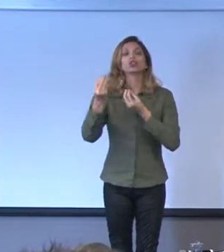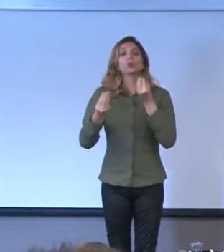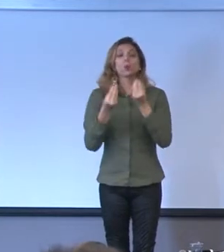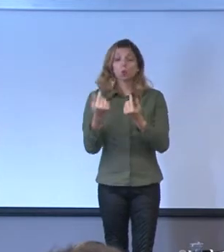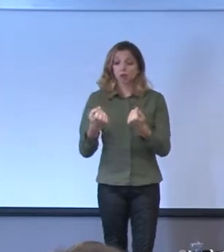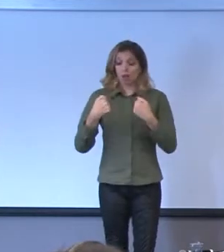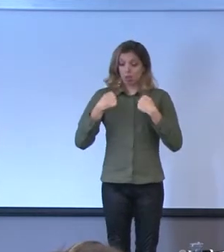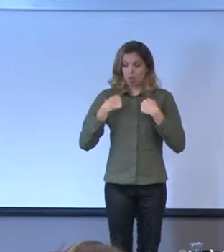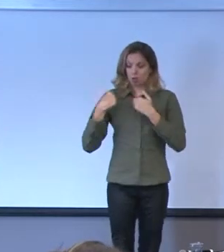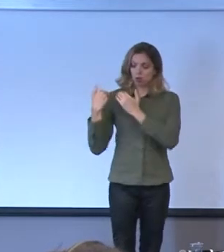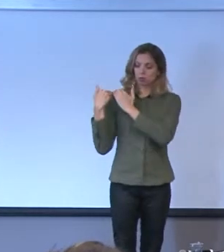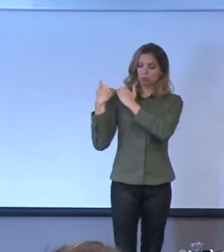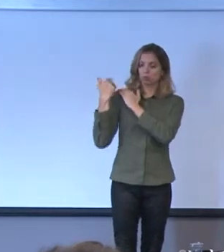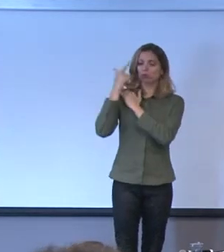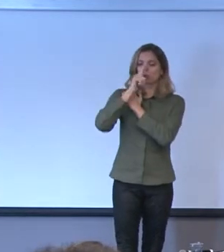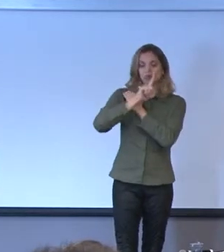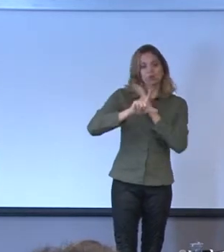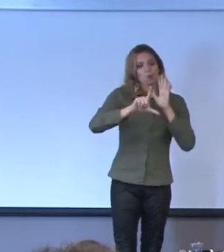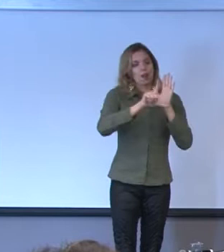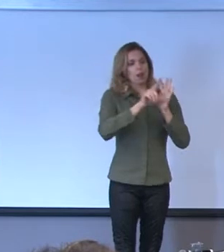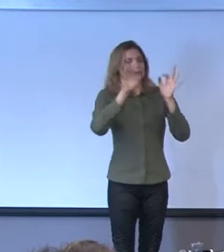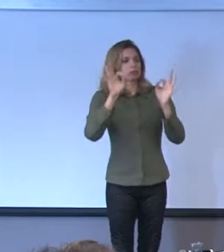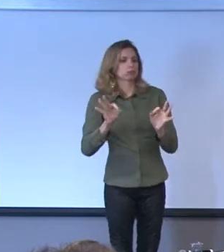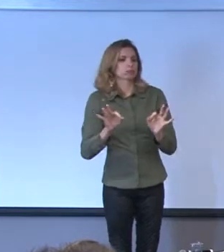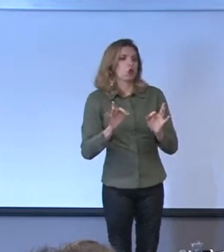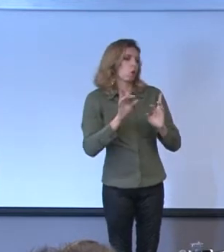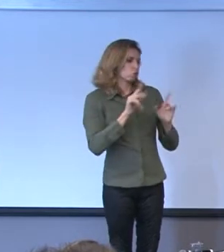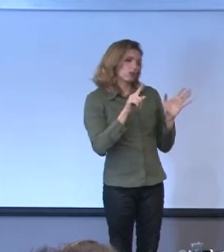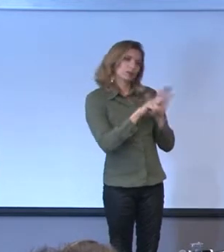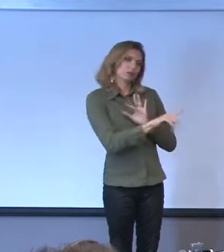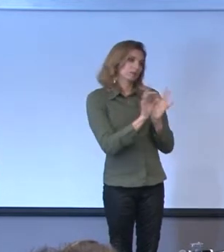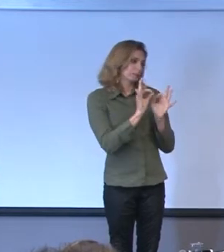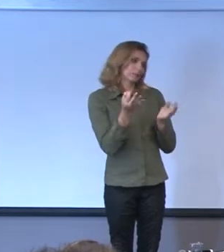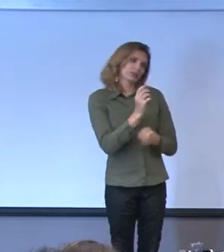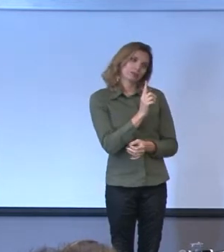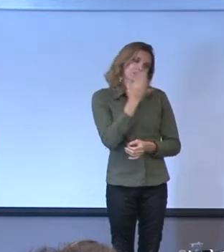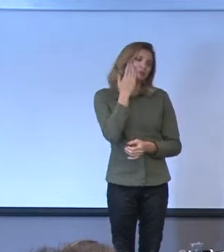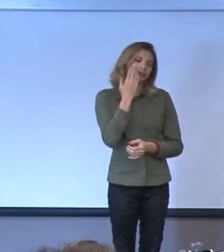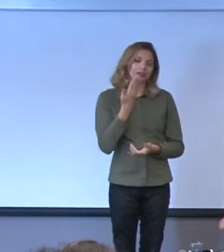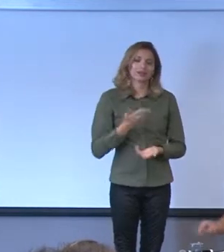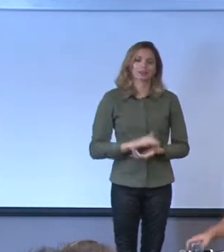essas leis efetivas? Não é uma pergunta simples.